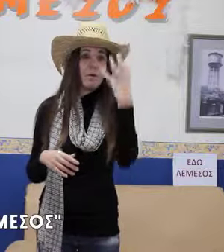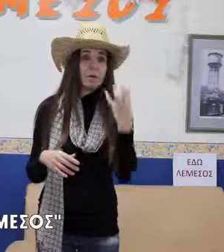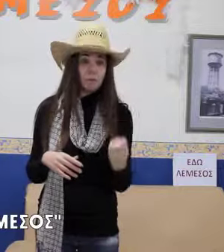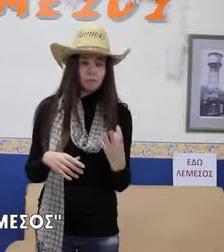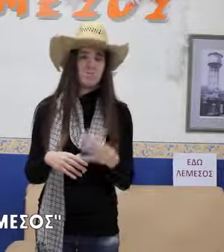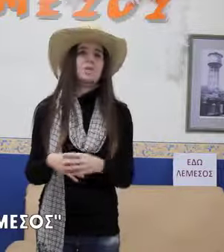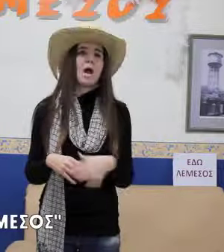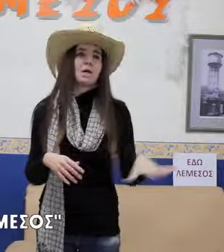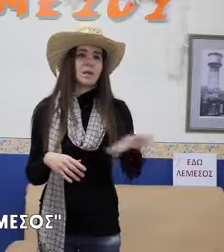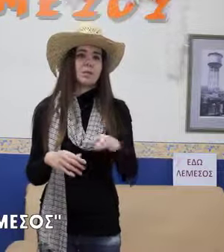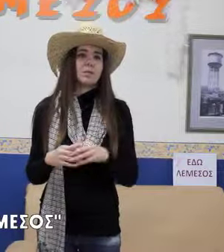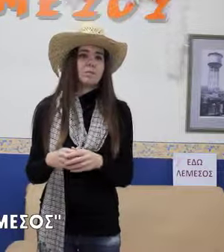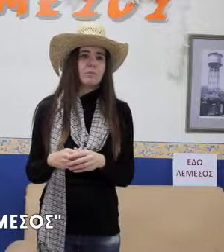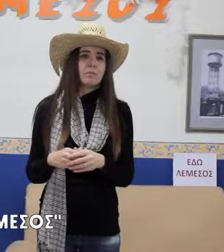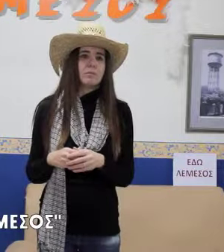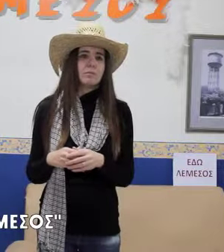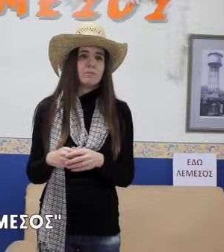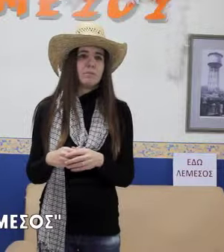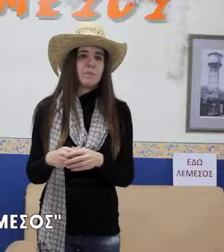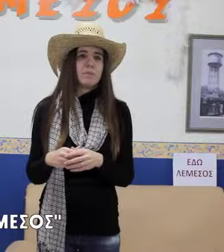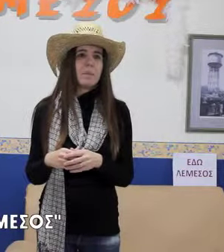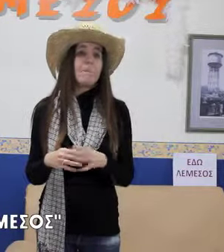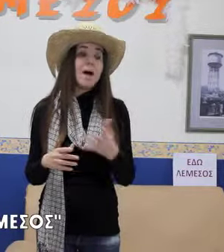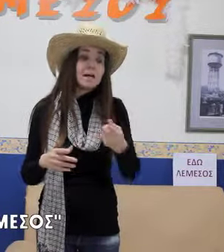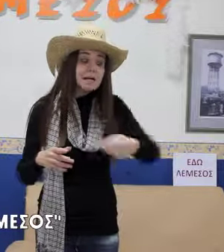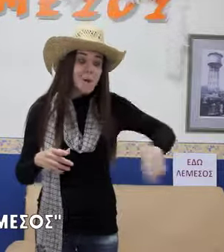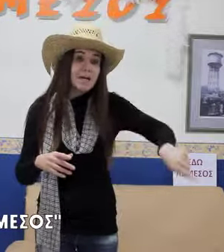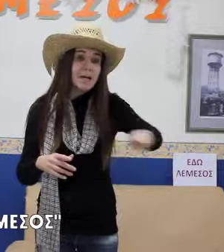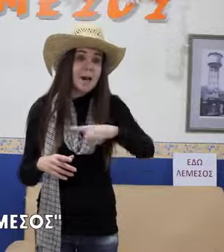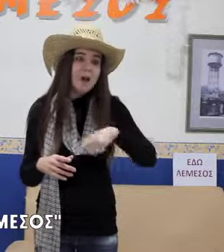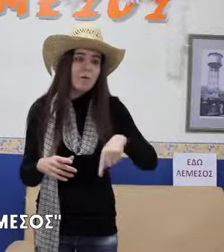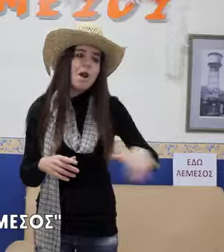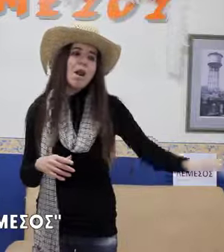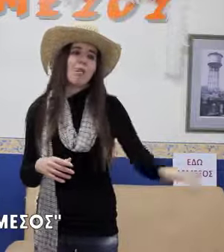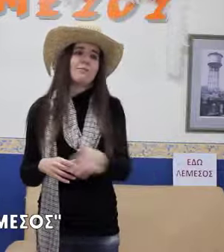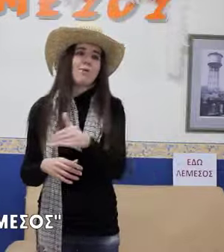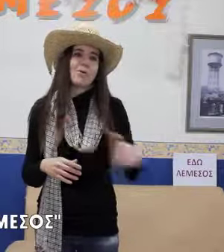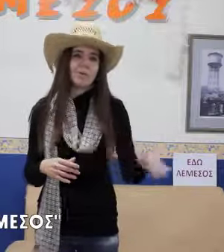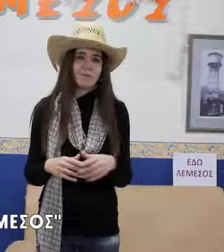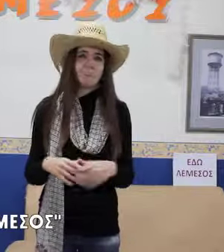εναερίου μέχρι τον κυκλοφοριακό κόμβο Αγίου Νικολάου.